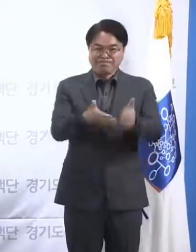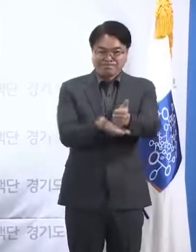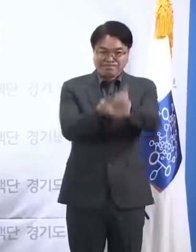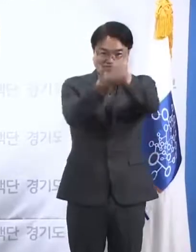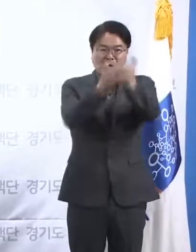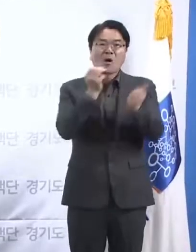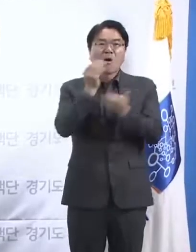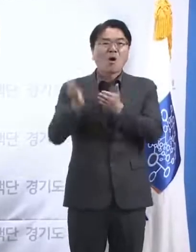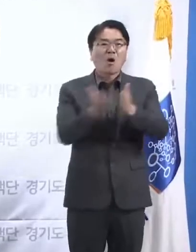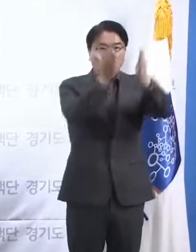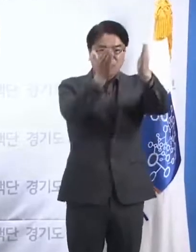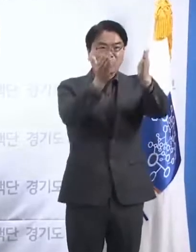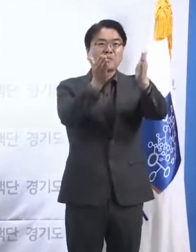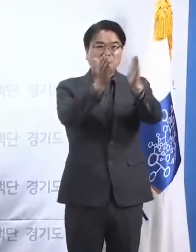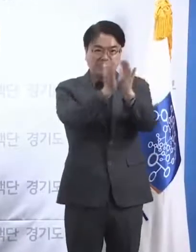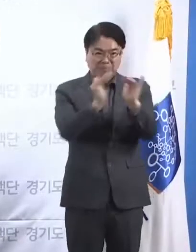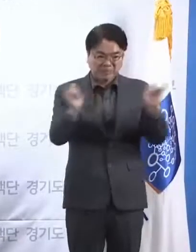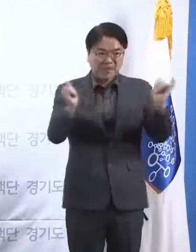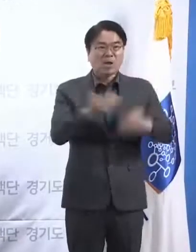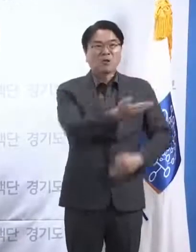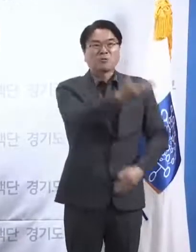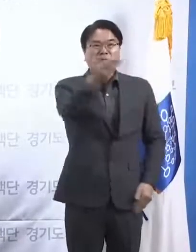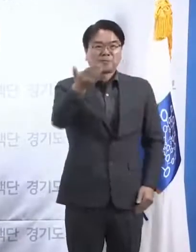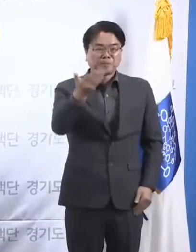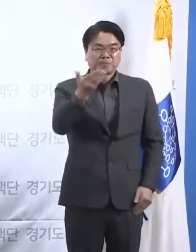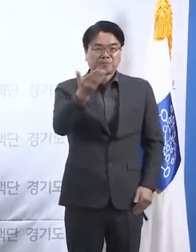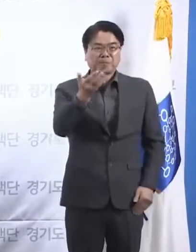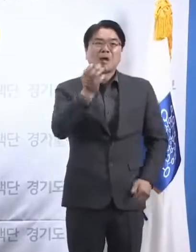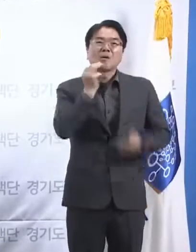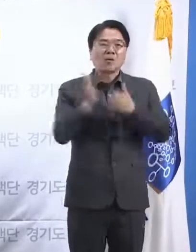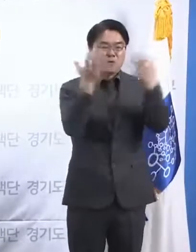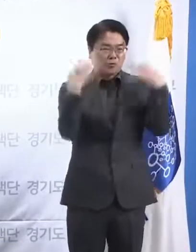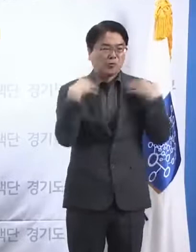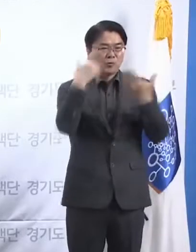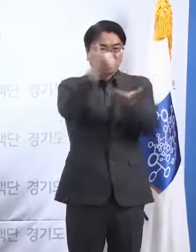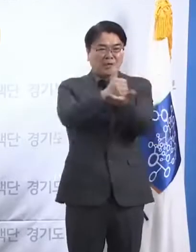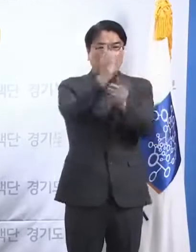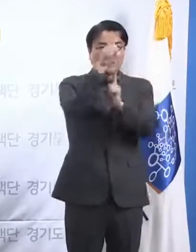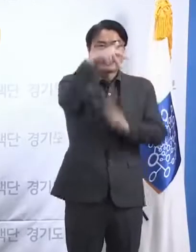존경하는 경기도민 여러분, 경기도지사 이재명입니다.